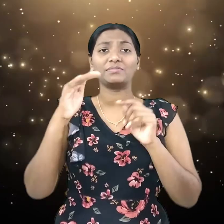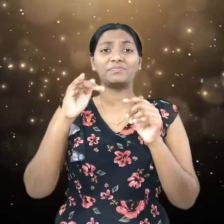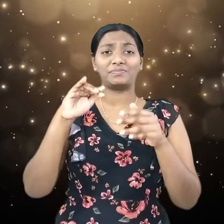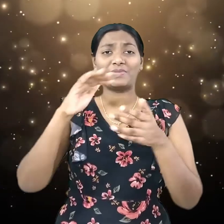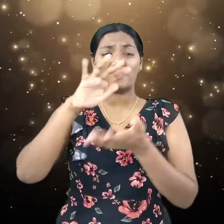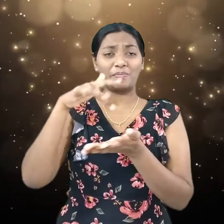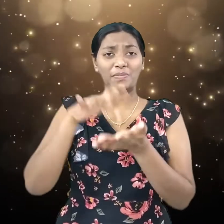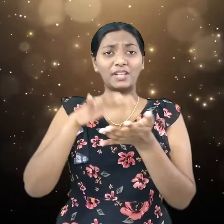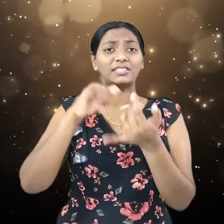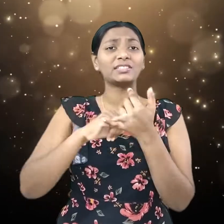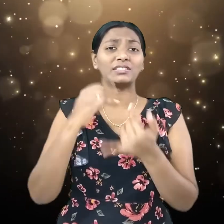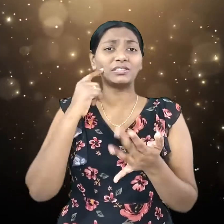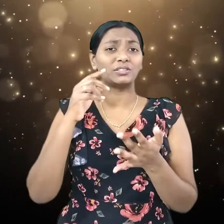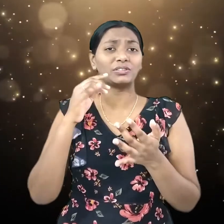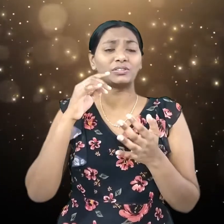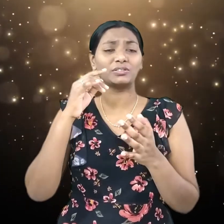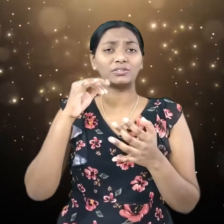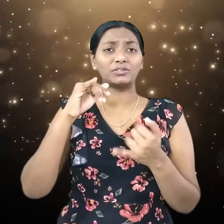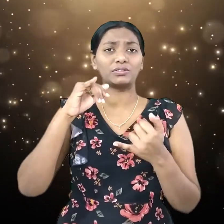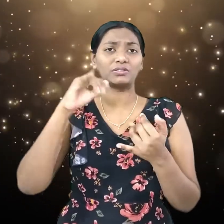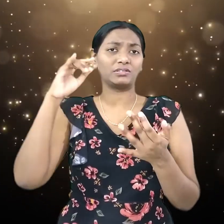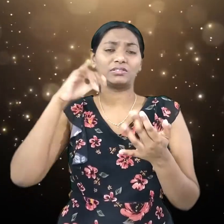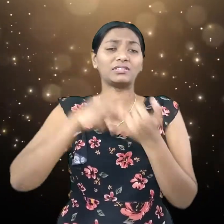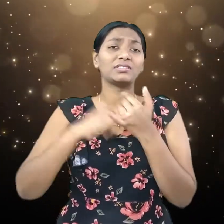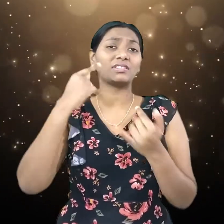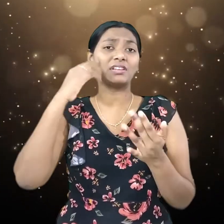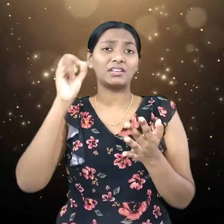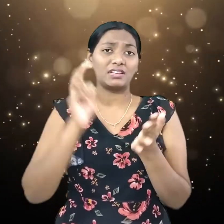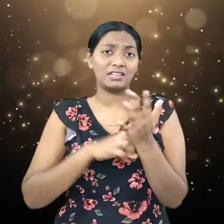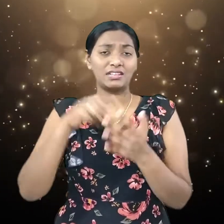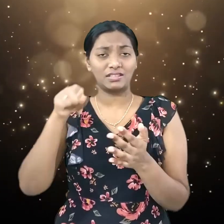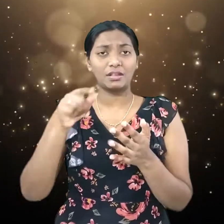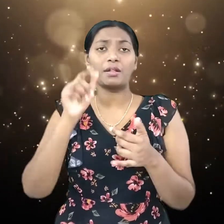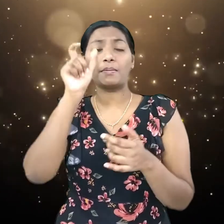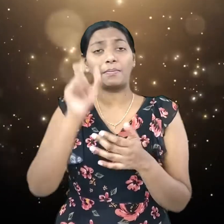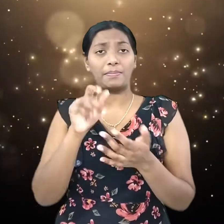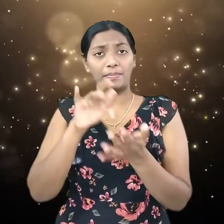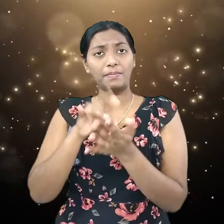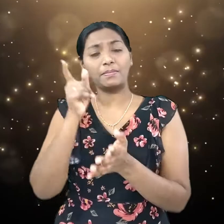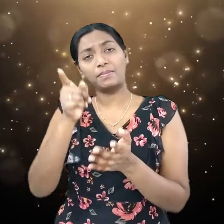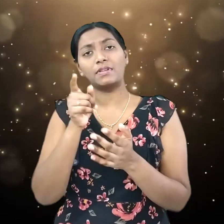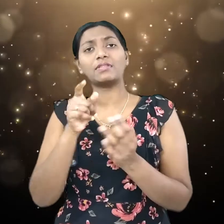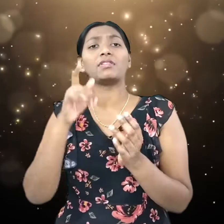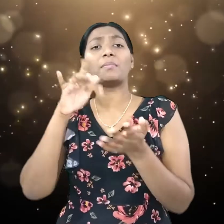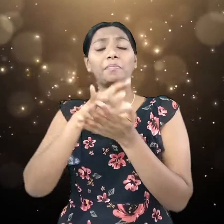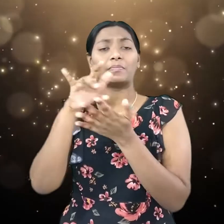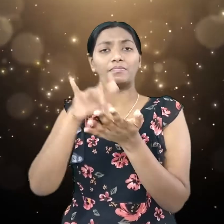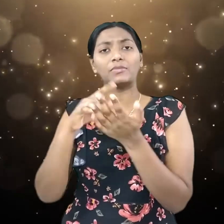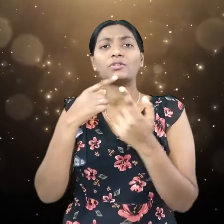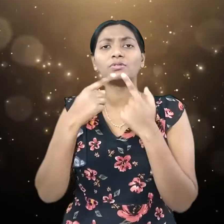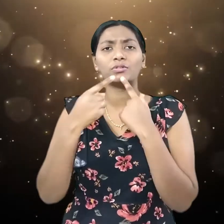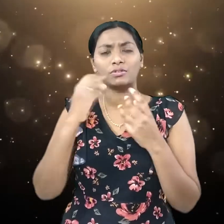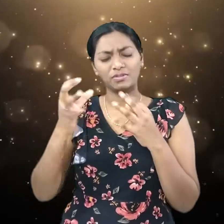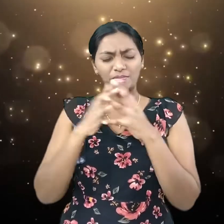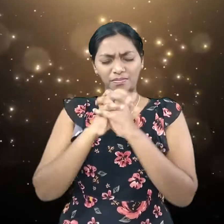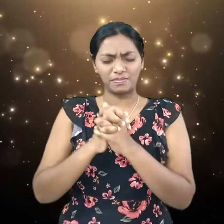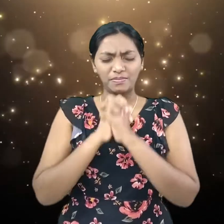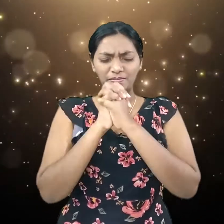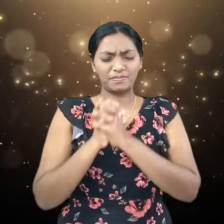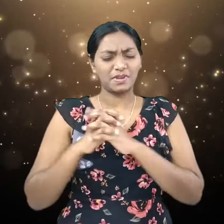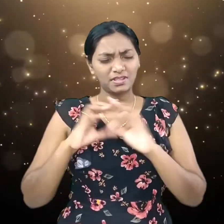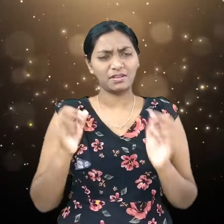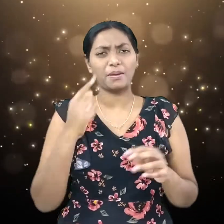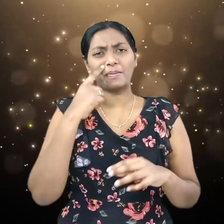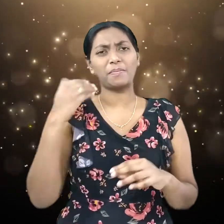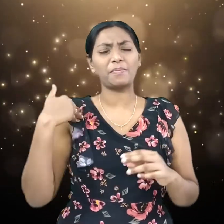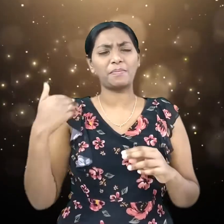सियोन के पहाड़ों पर गिरती है। यहोवा ने तो वही सदा के जीवन की आशीष ठहराई है। हम हमारे भाइयों के लिए प्रार्थना